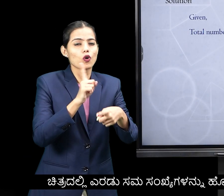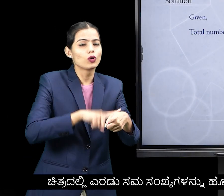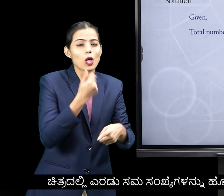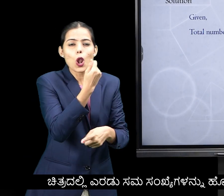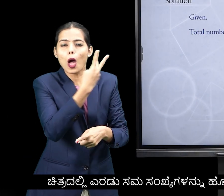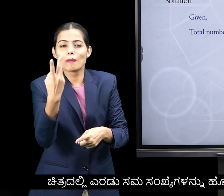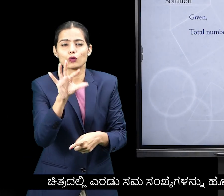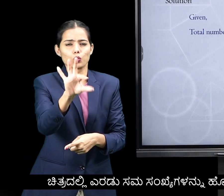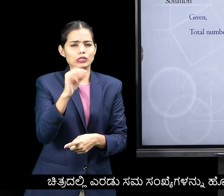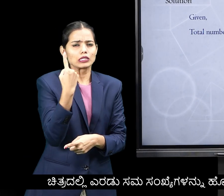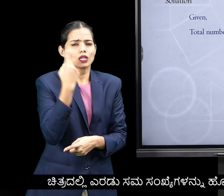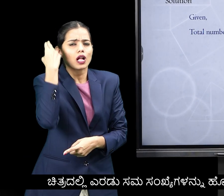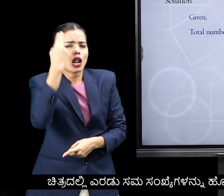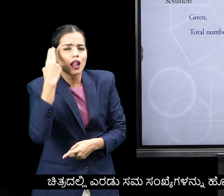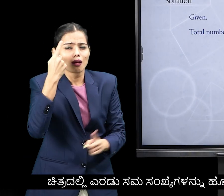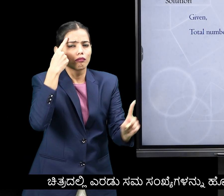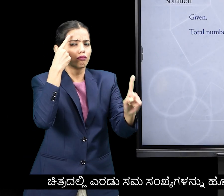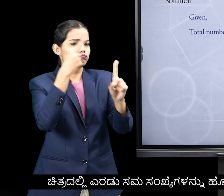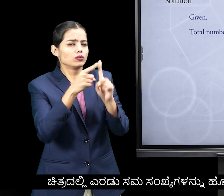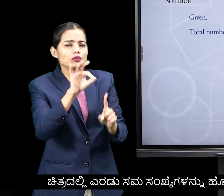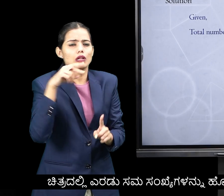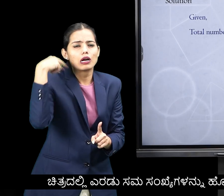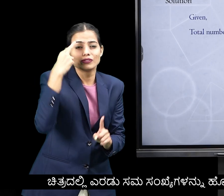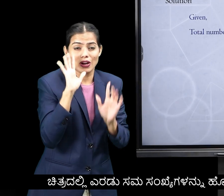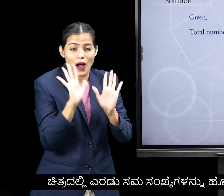ಚಿತ್ರದಲ್ಲಿ ಎರಡು ಸಮ ಸಂಖ್ಯೆಗಳನ್ನ ಹೊಂದಿರುವ ಫಲಿತಾಂಶಗಳನ್ನ ಮಾತ್ರ ಆಯ್ಕೆ ಮಾಡಿ.